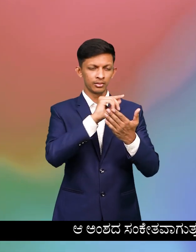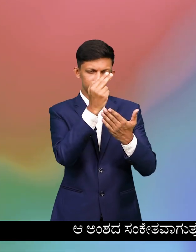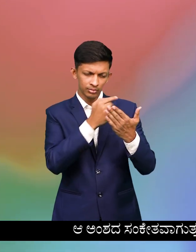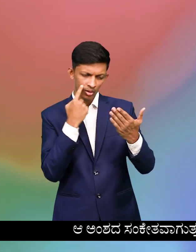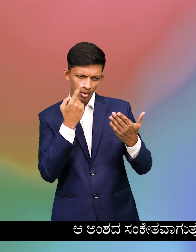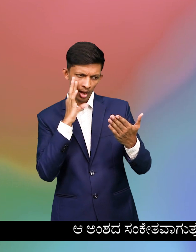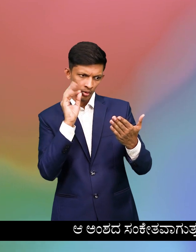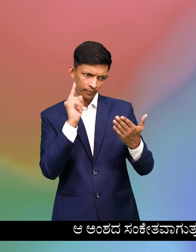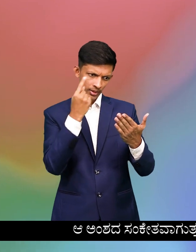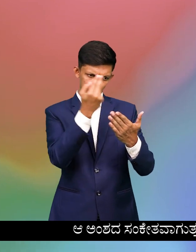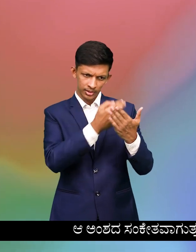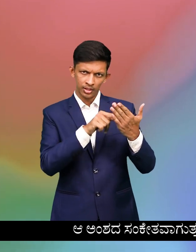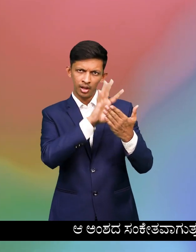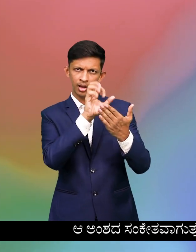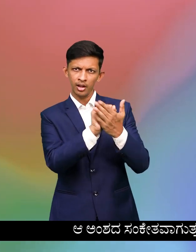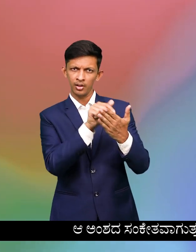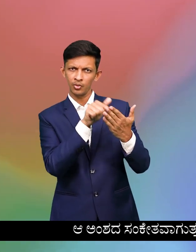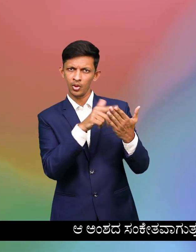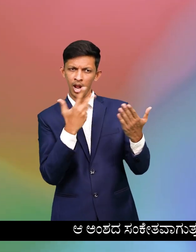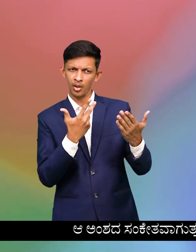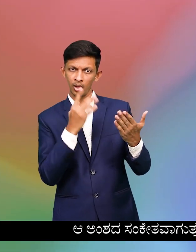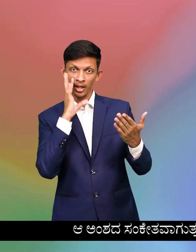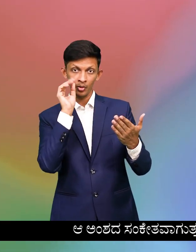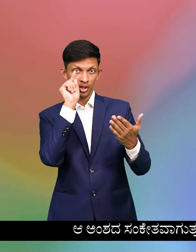ಸಂಕೇತವಾಗುತ್ತದೆ ಮತ್ತು ಯಾವಾಗಲೂ ದೊಡ್ಡ ಅಕ್ಷರವಾಗಿ ಬರೆಯಲಾಗುತ್ತದೆ.